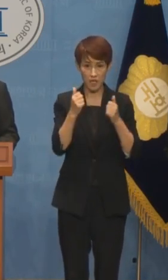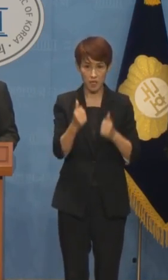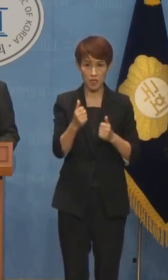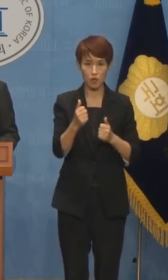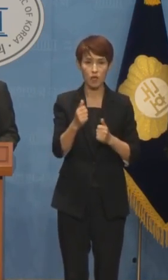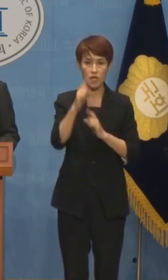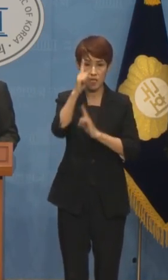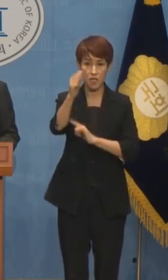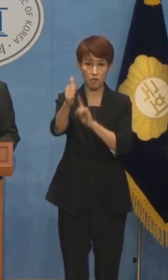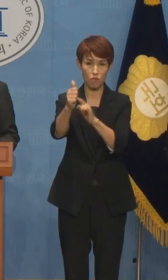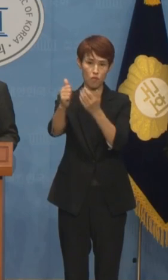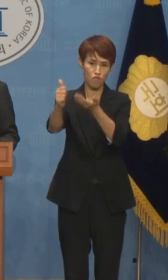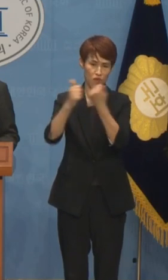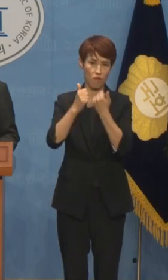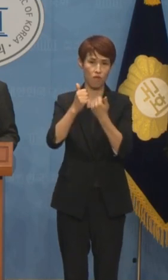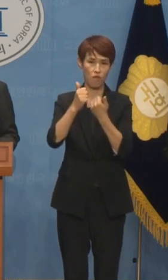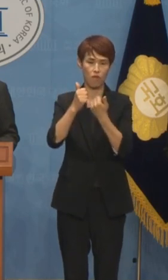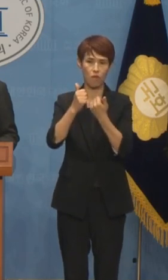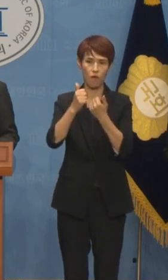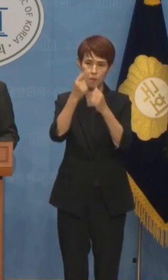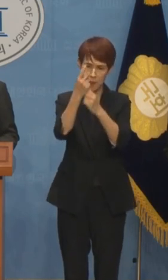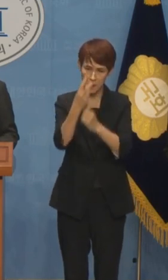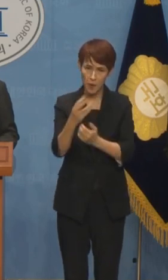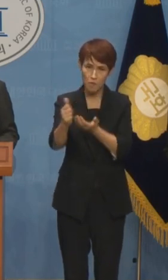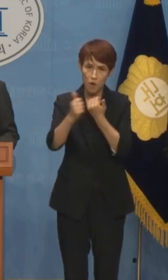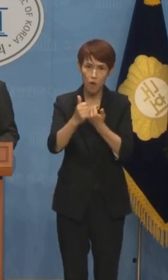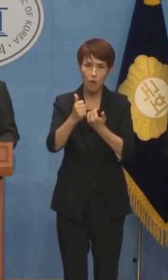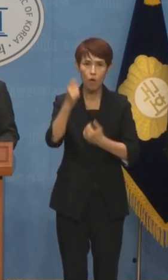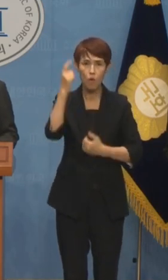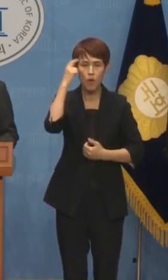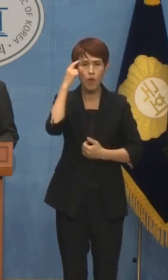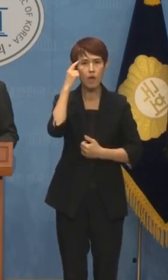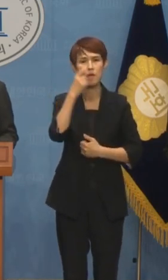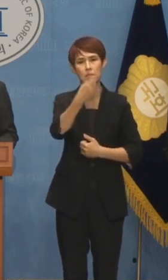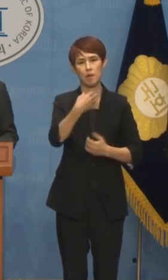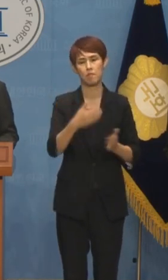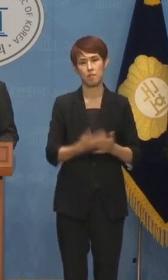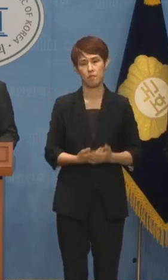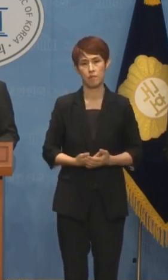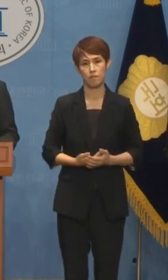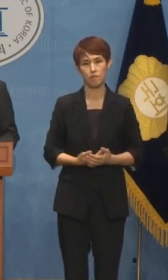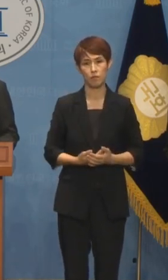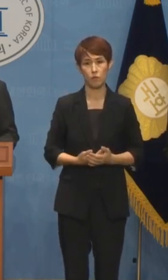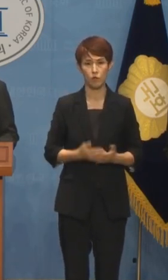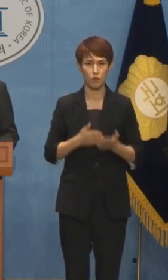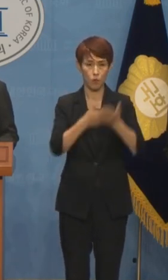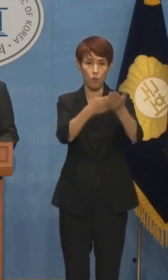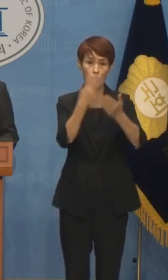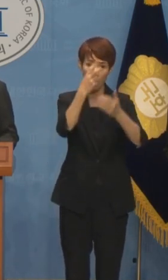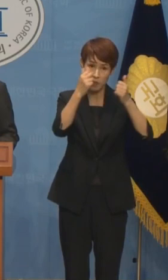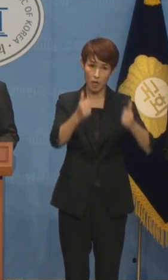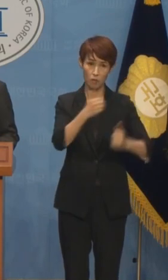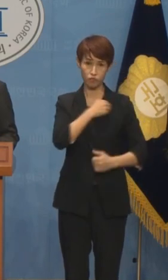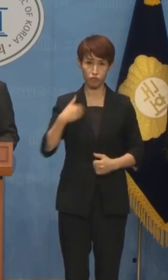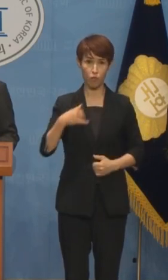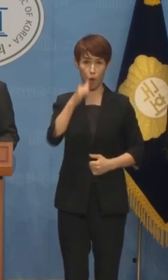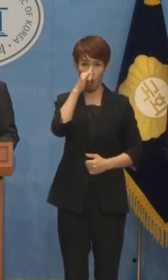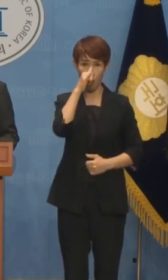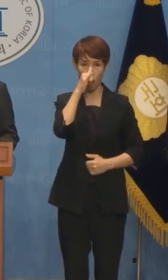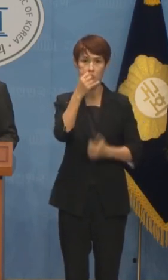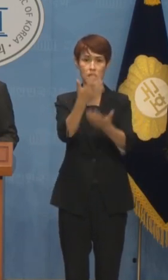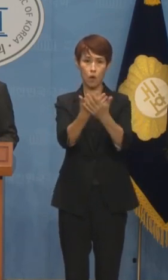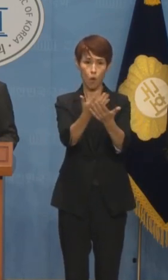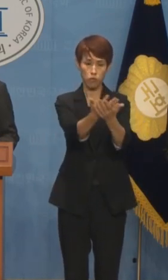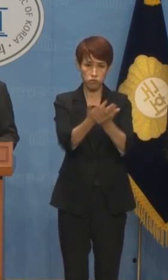몇 차례나 따로 불러냈는지도 밝혀야 합니다. 대책단은 요구합니다. 검찰이 떳떳하다면 자료